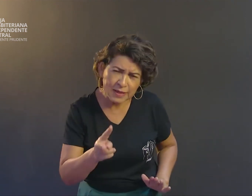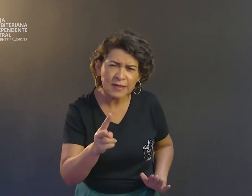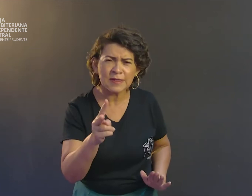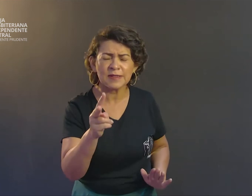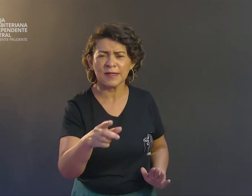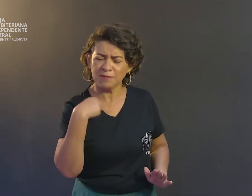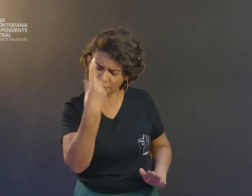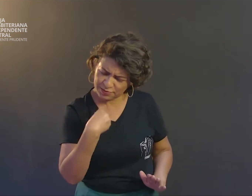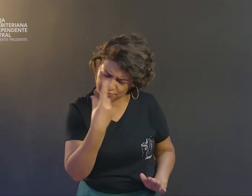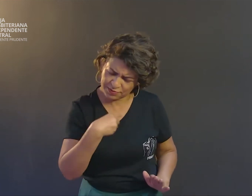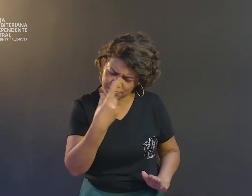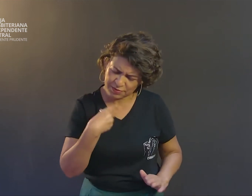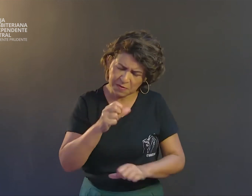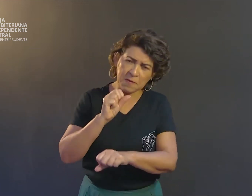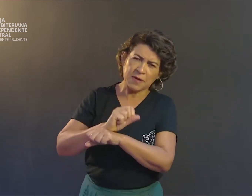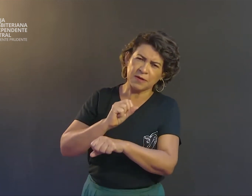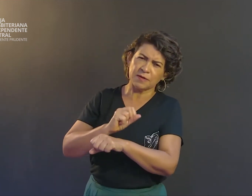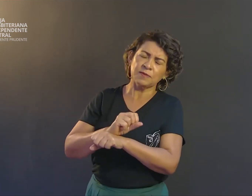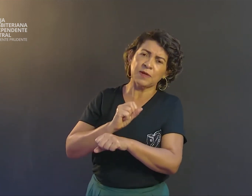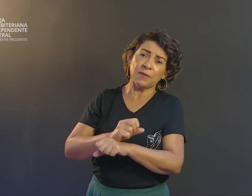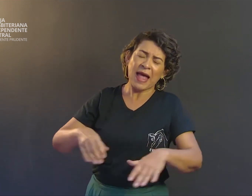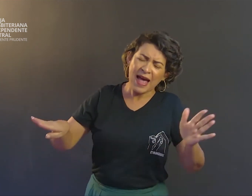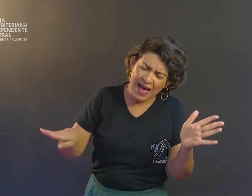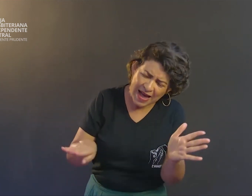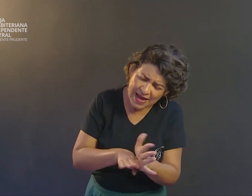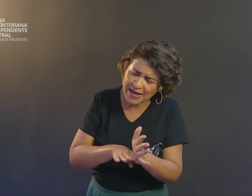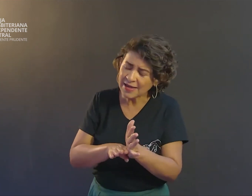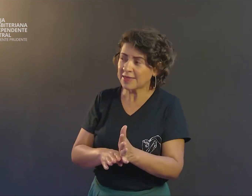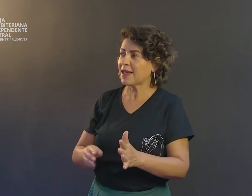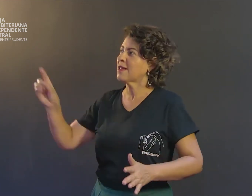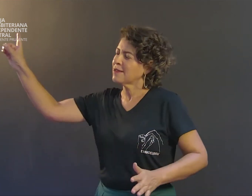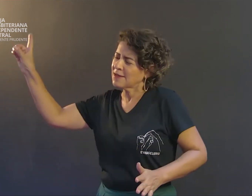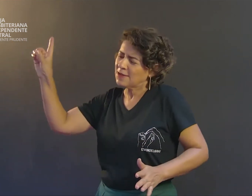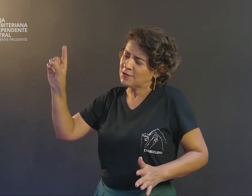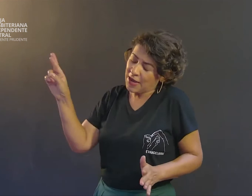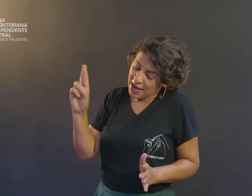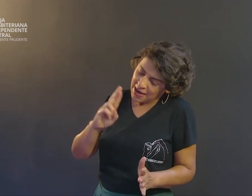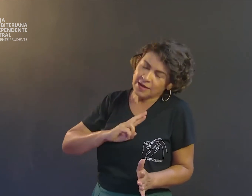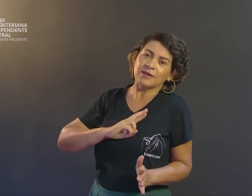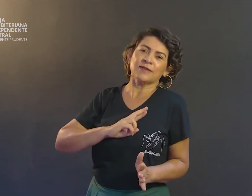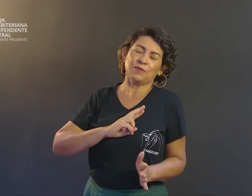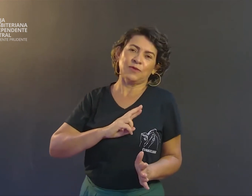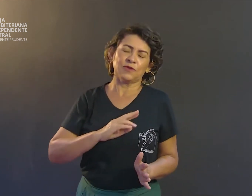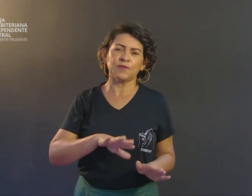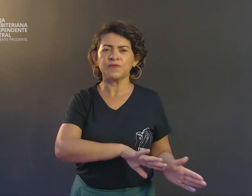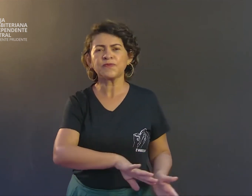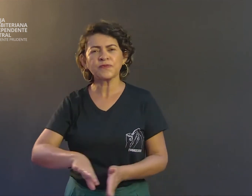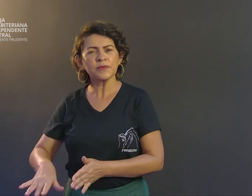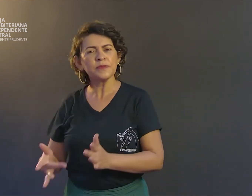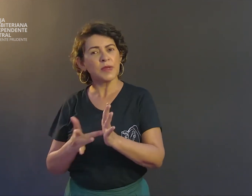virá, oraremos até que ele venha. Veja o que Jesus disse sobre isso.